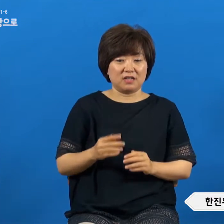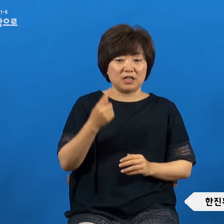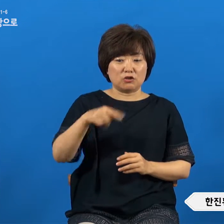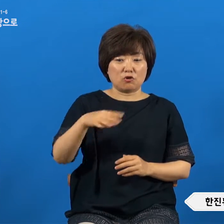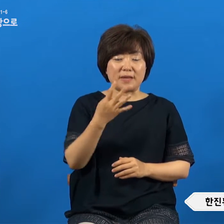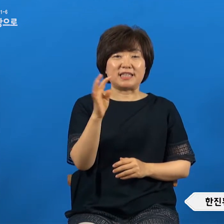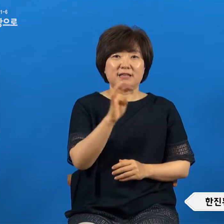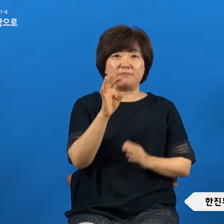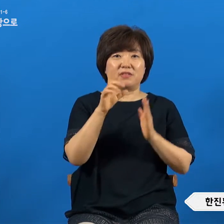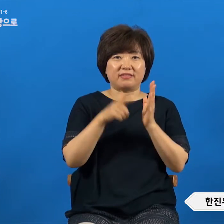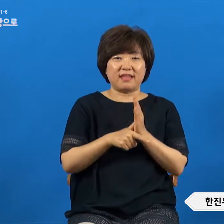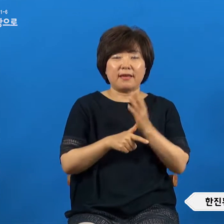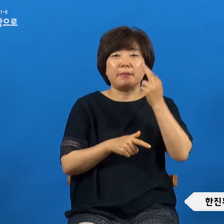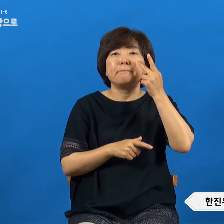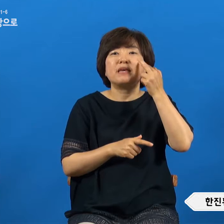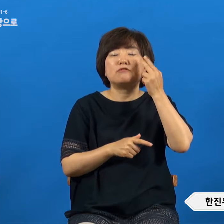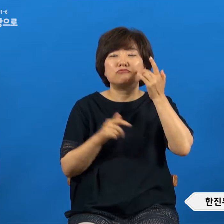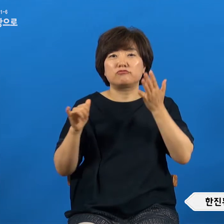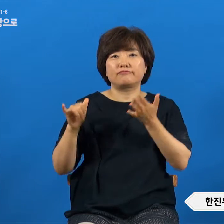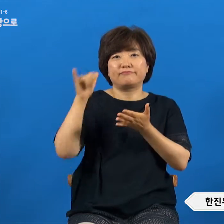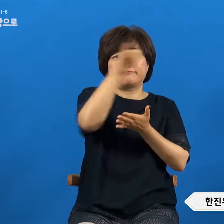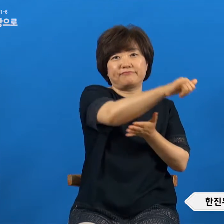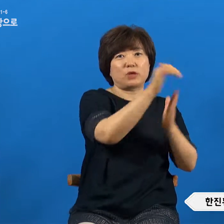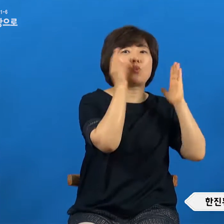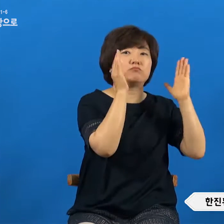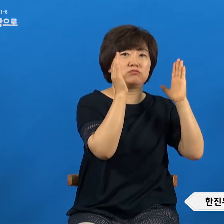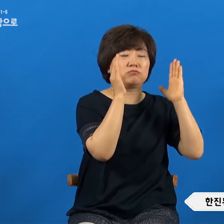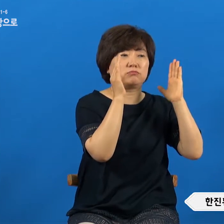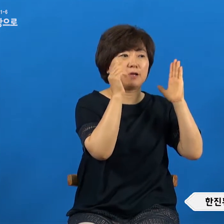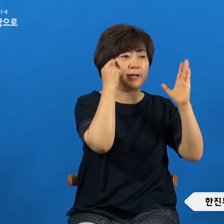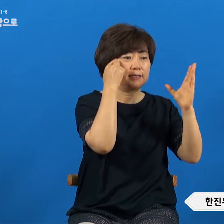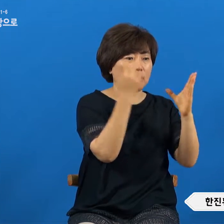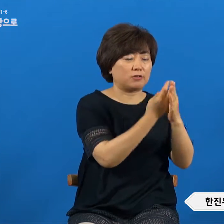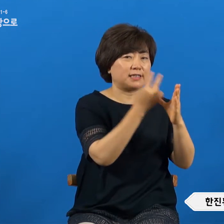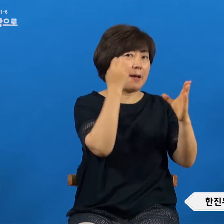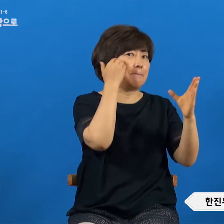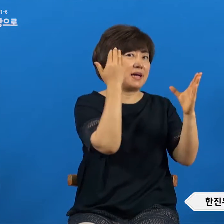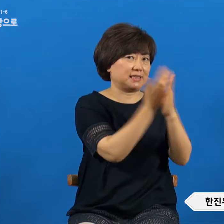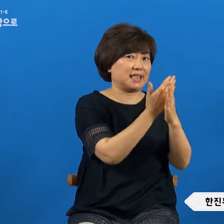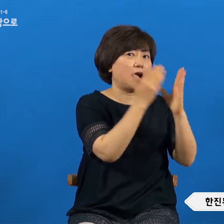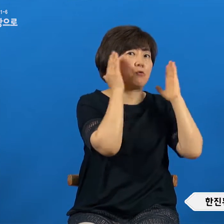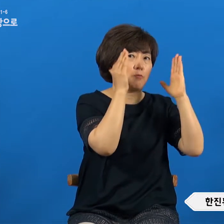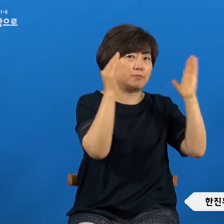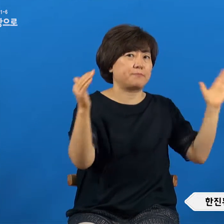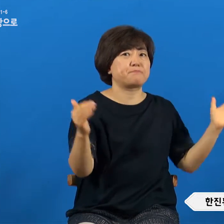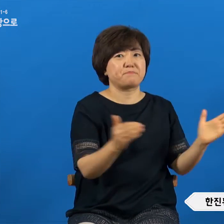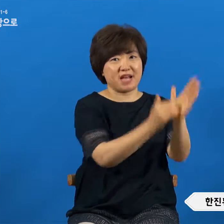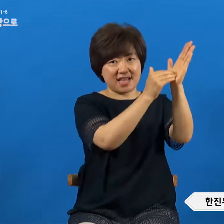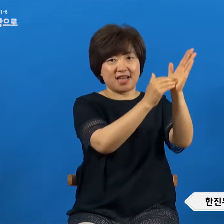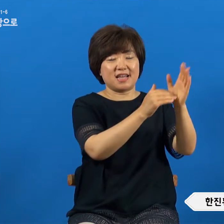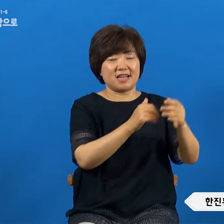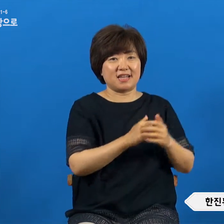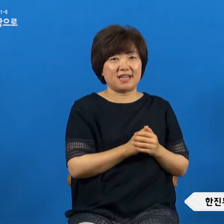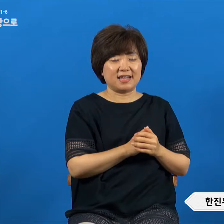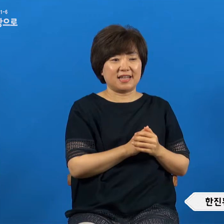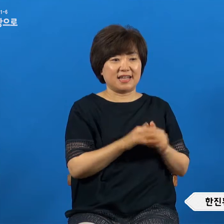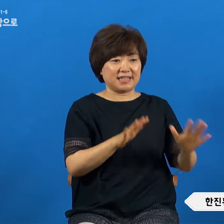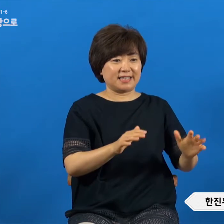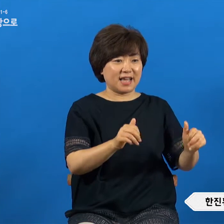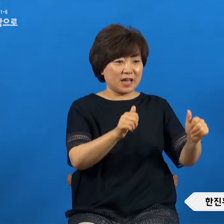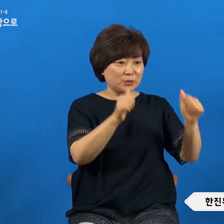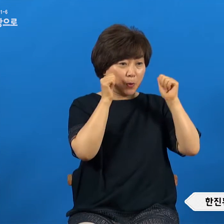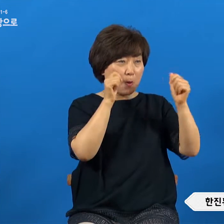1940년대에 미국 유학을 간 분입니다. 가서 석사, 박사 과정을 다 마쳤습니다.